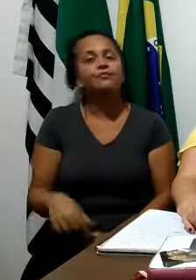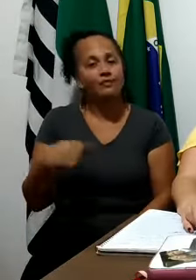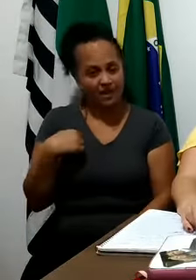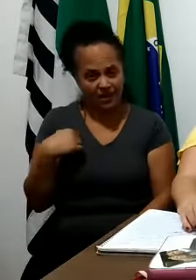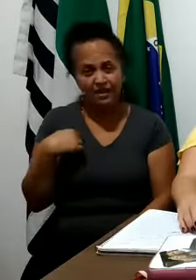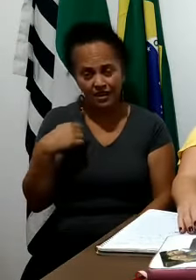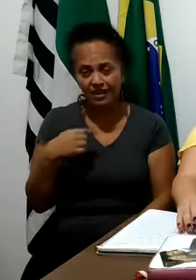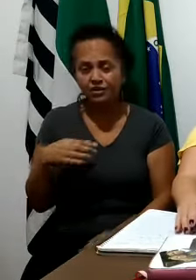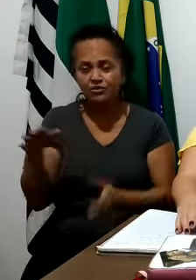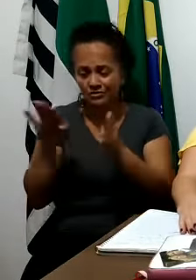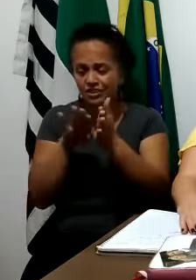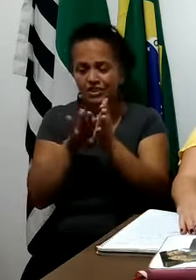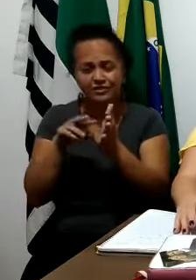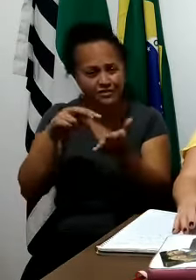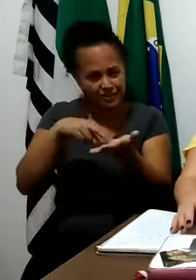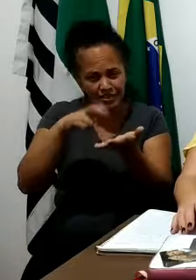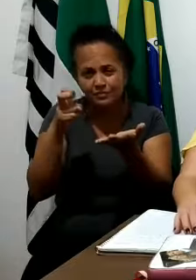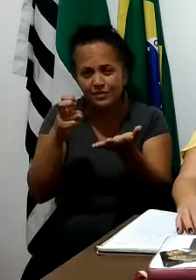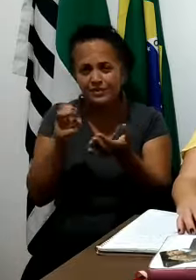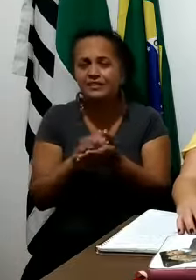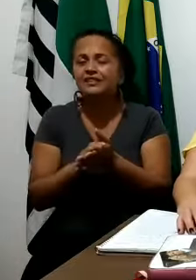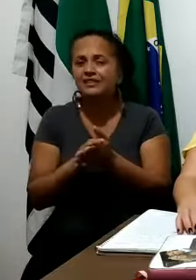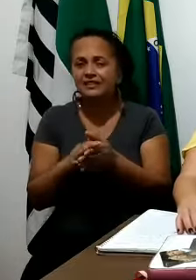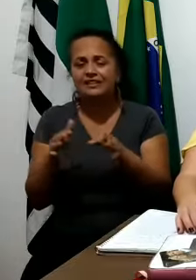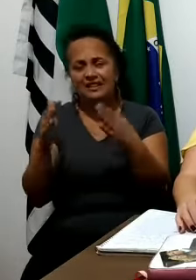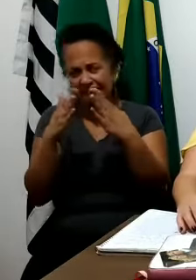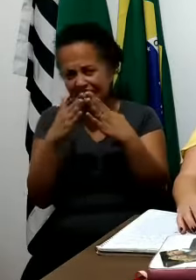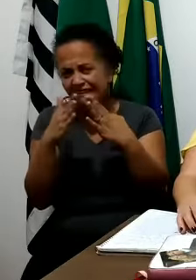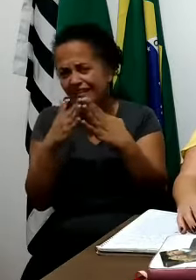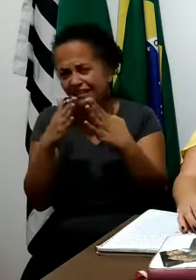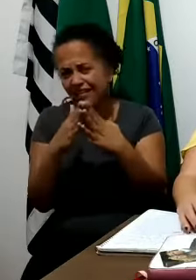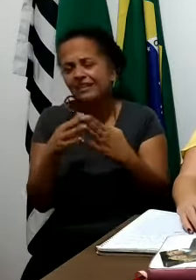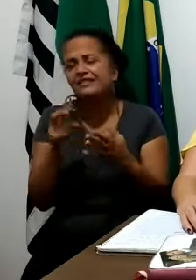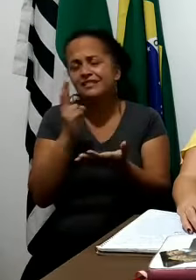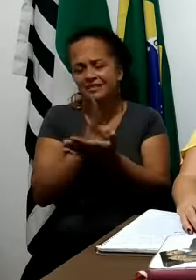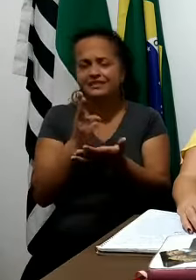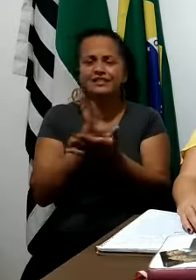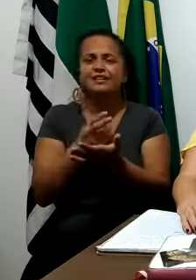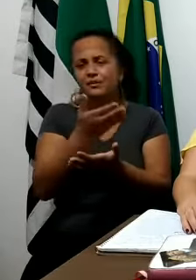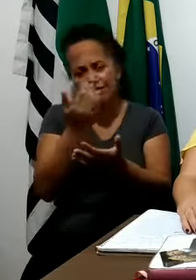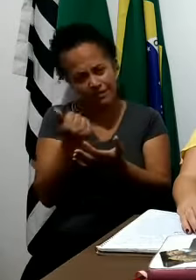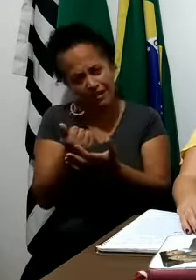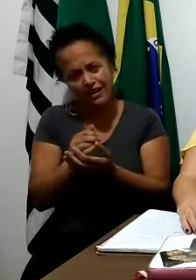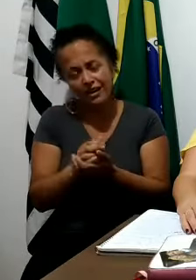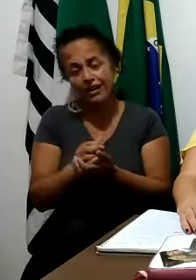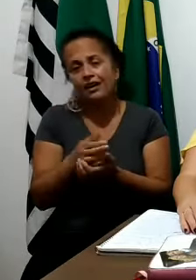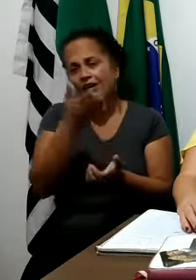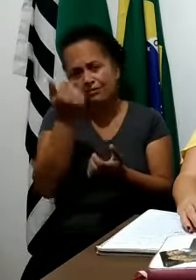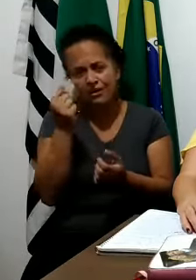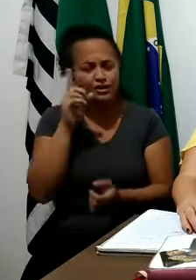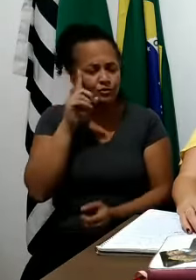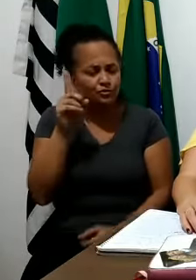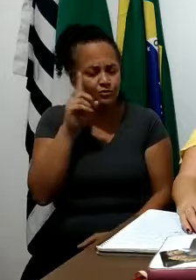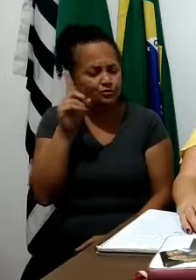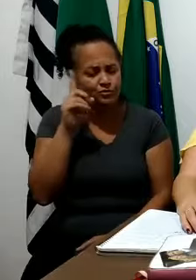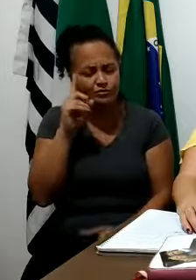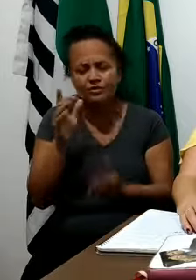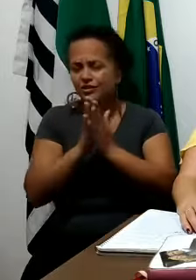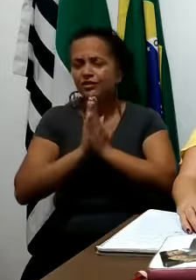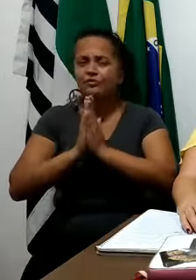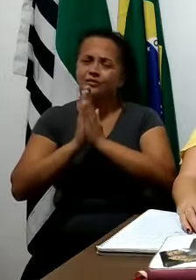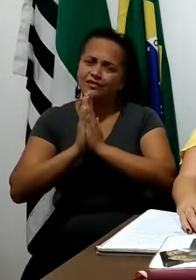de manhã. Desafio você, mulher, que está em casa, que tem condições de vir, vem orar com a gente todos os dias de manhã.